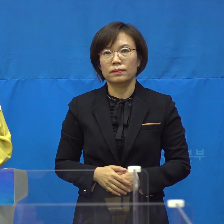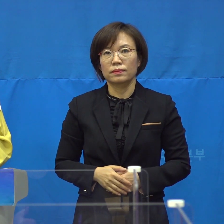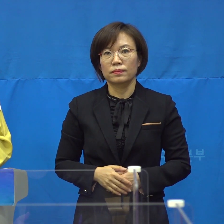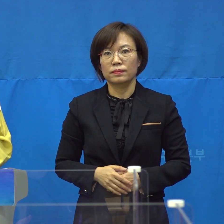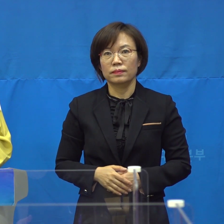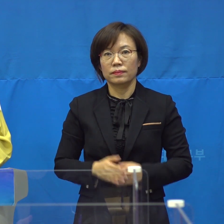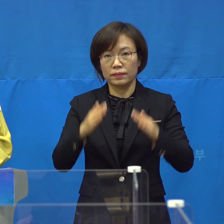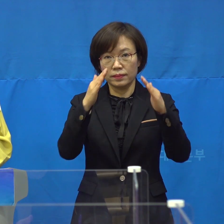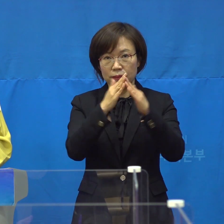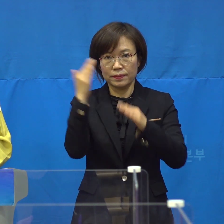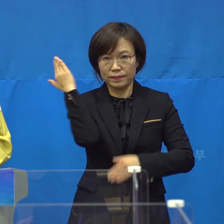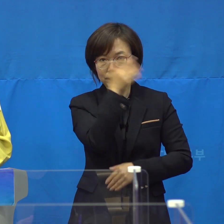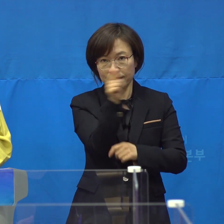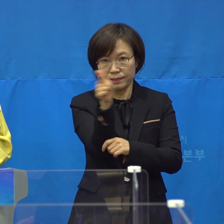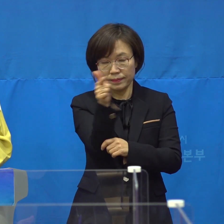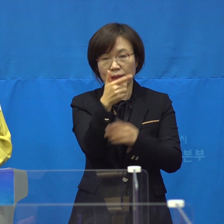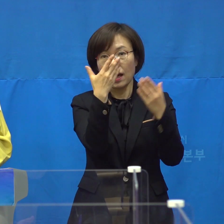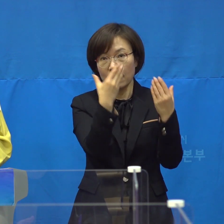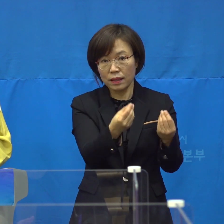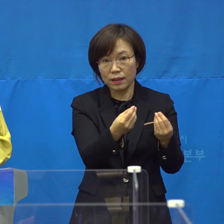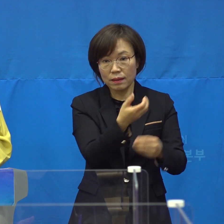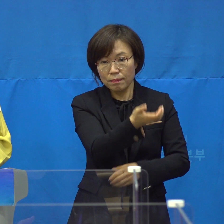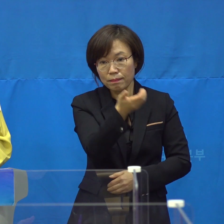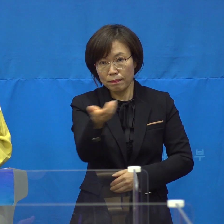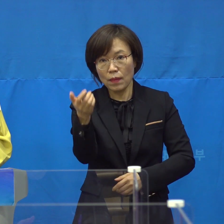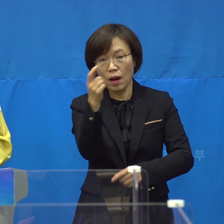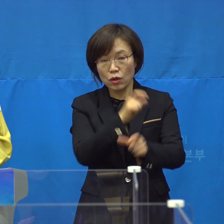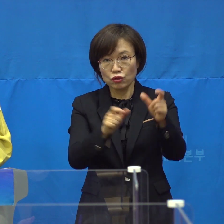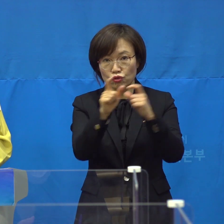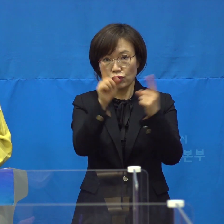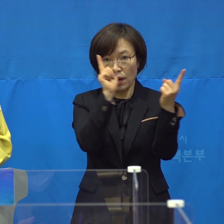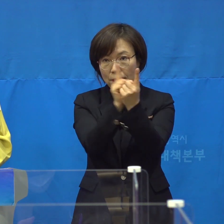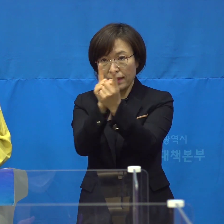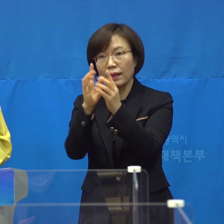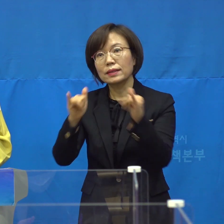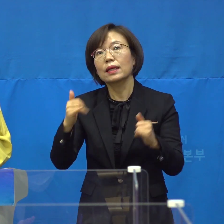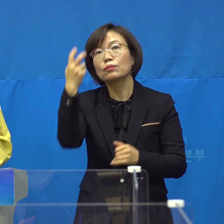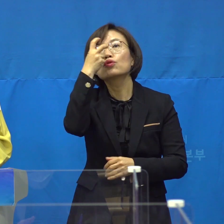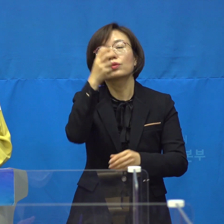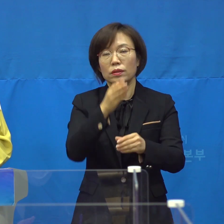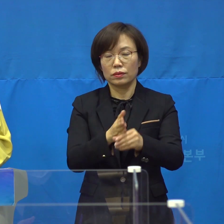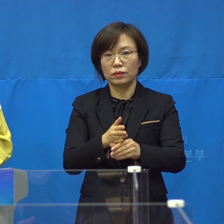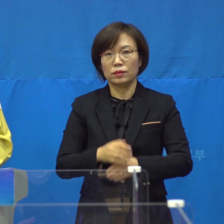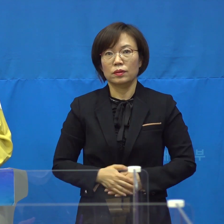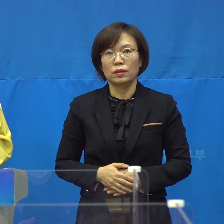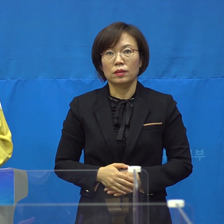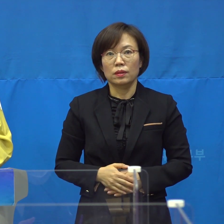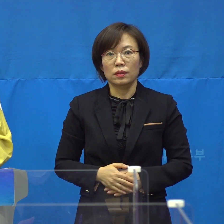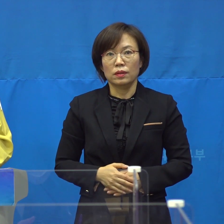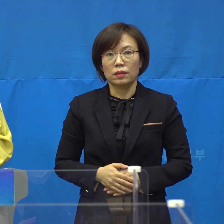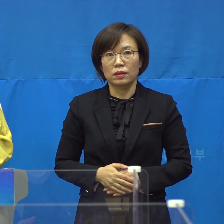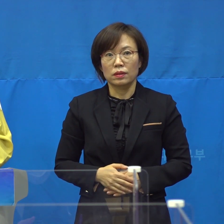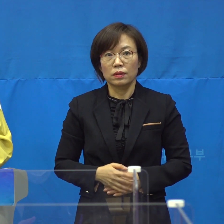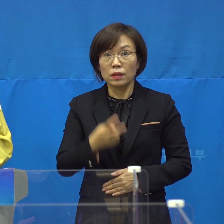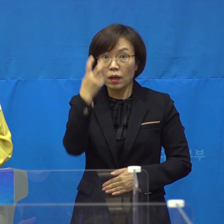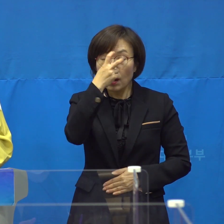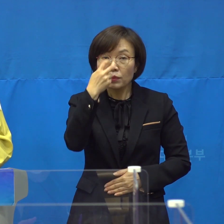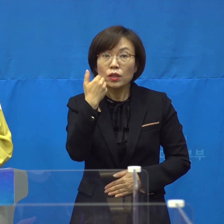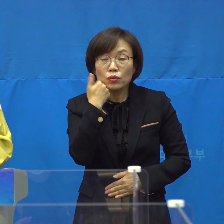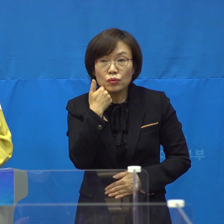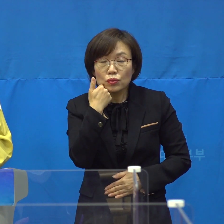거주지 소독을 완료했고 이동 경로 및 추가 접촉자는 조사 중에 있습니다. 검사